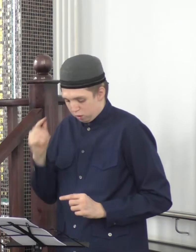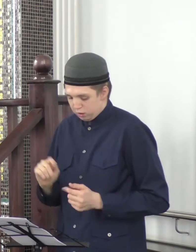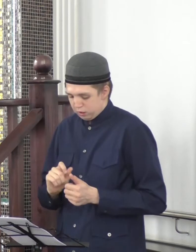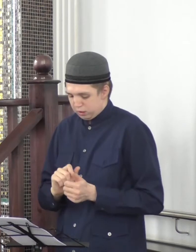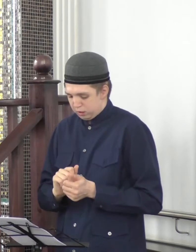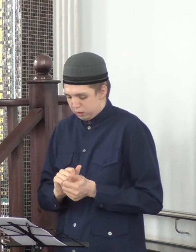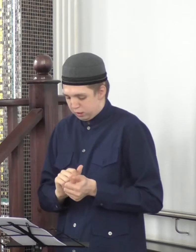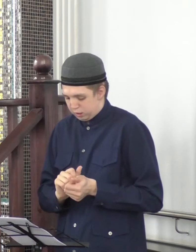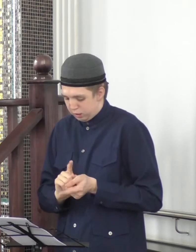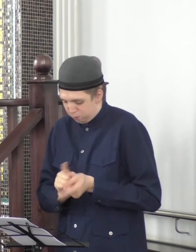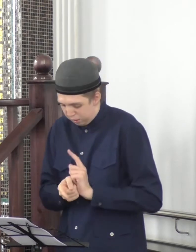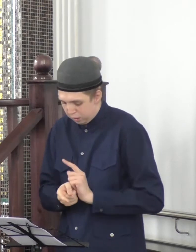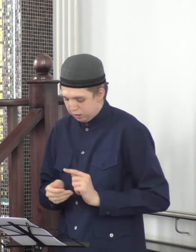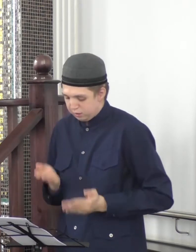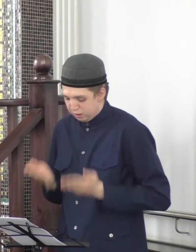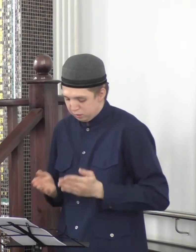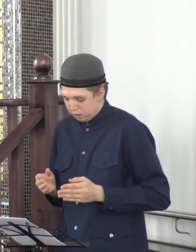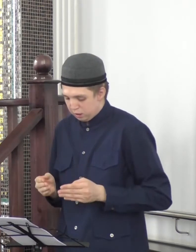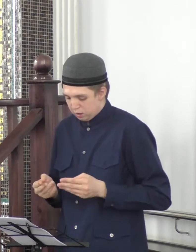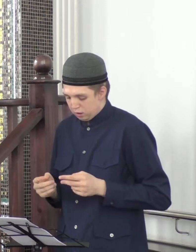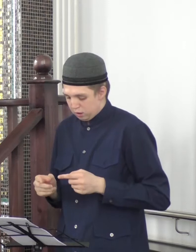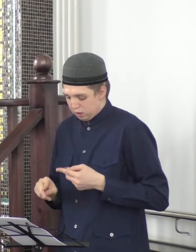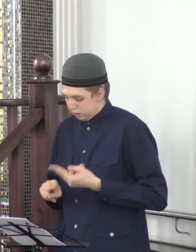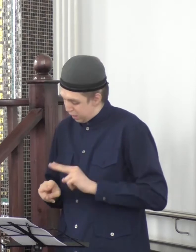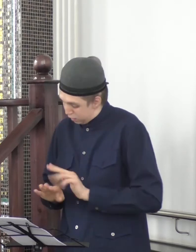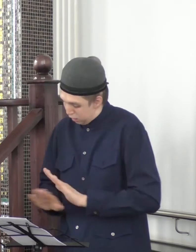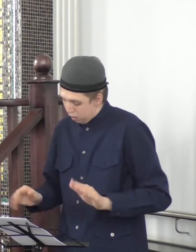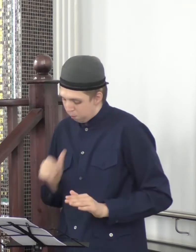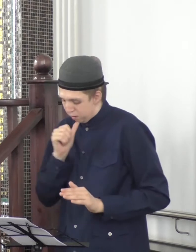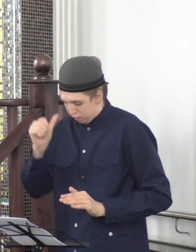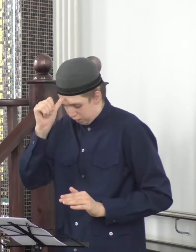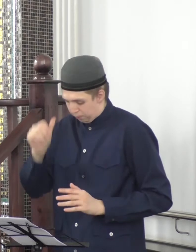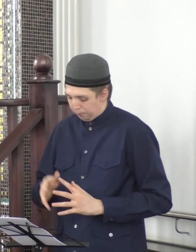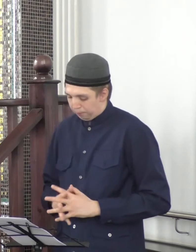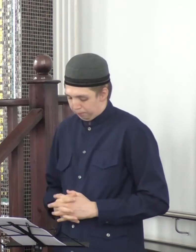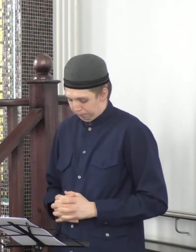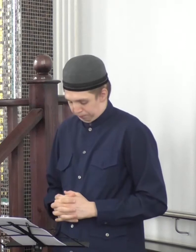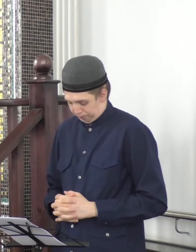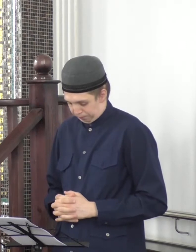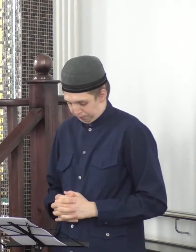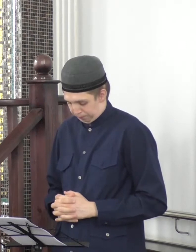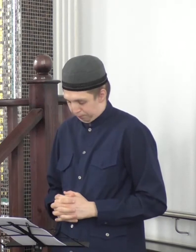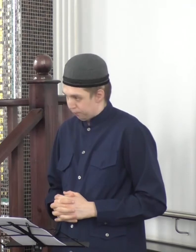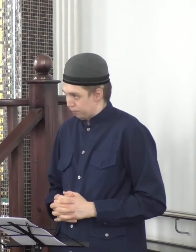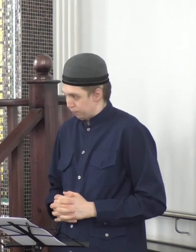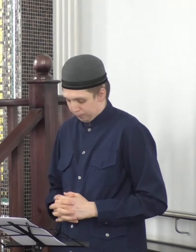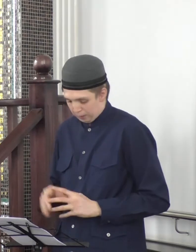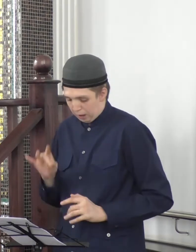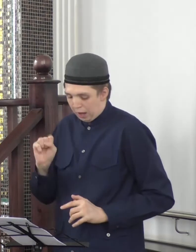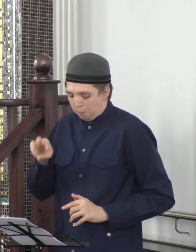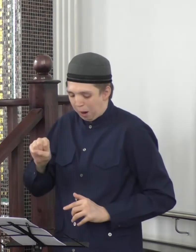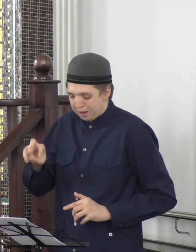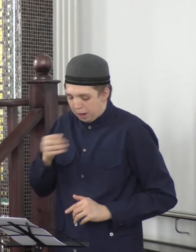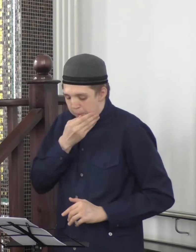юлына аяқ басмағыз, ул сізге ашық дұшман. Динге кірген вақытта